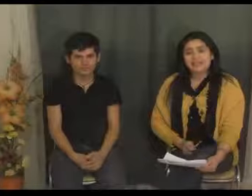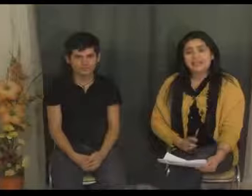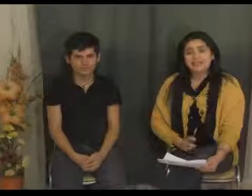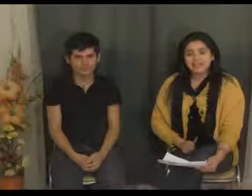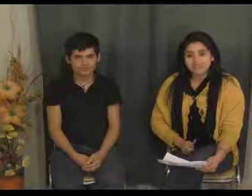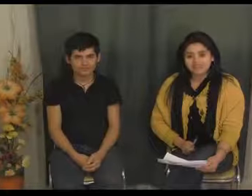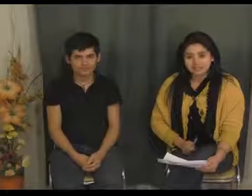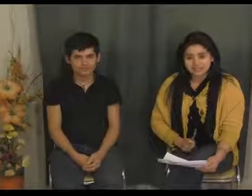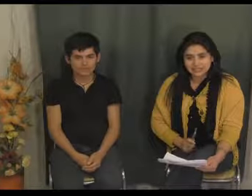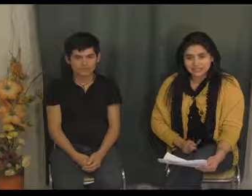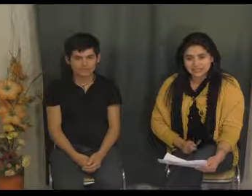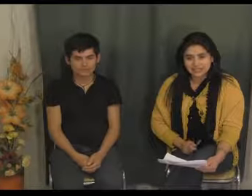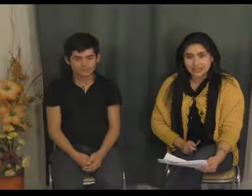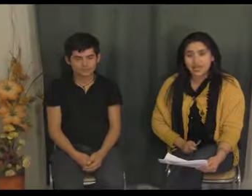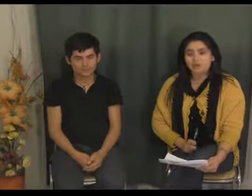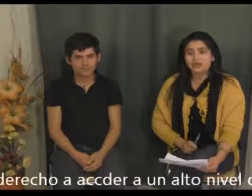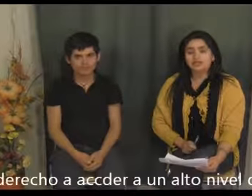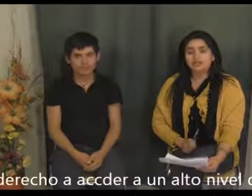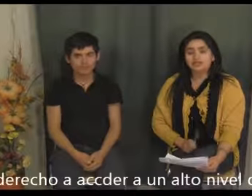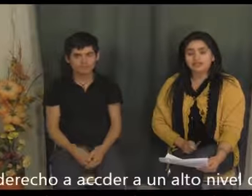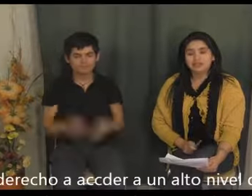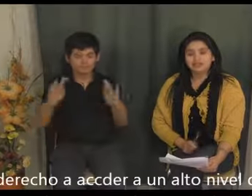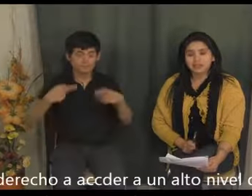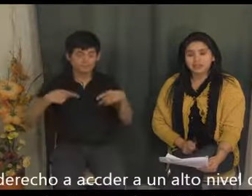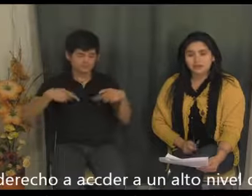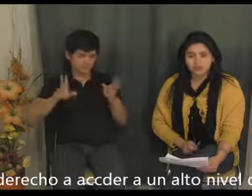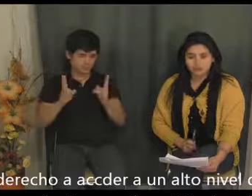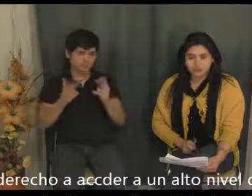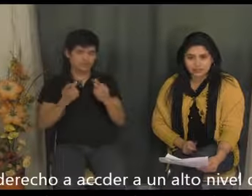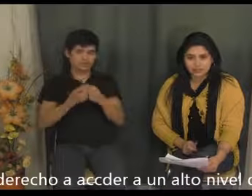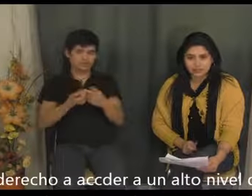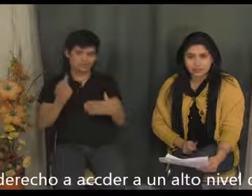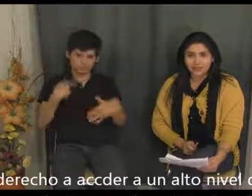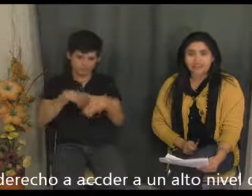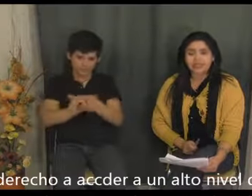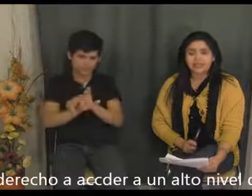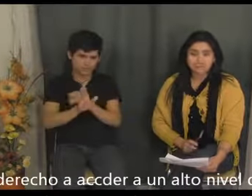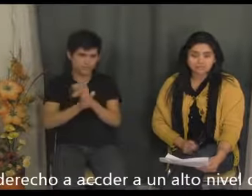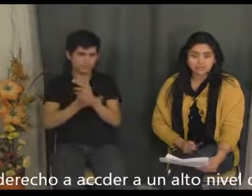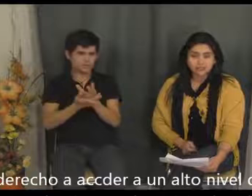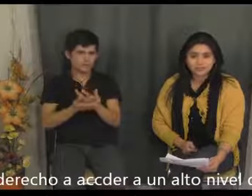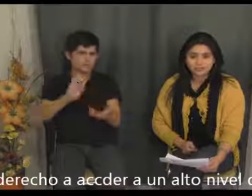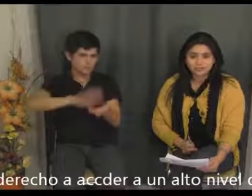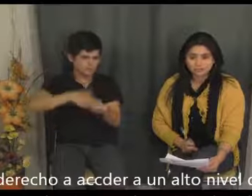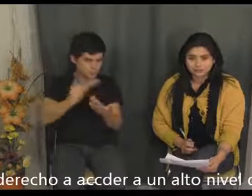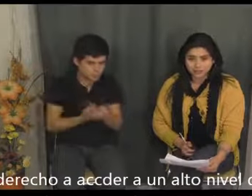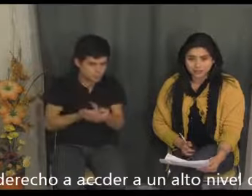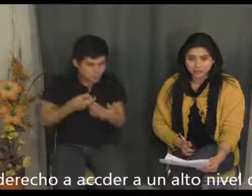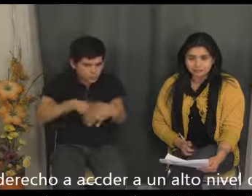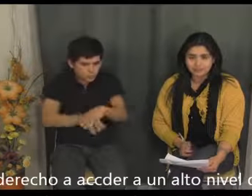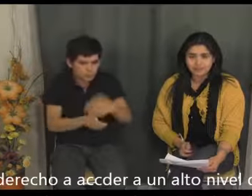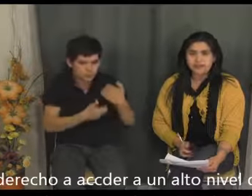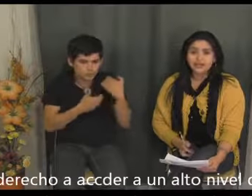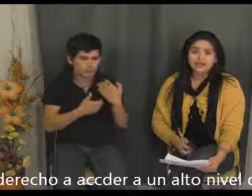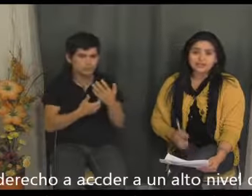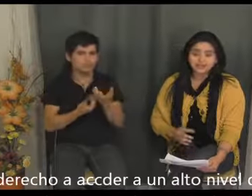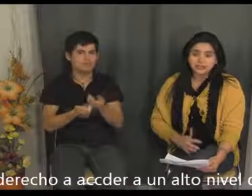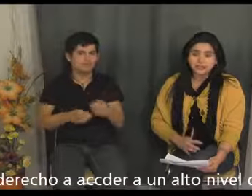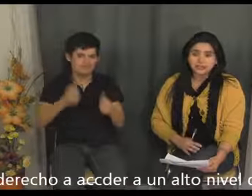El derecho a acceder a un alto nivel de salud reproductiva en el servicio de salud significa acceder a